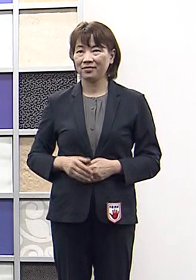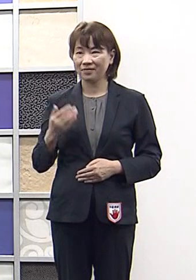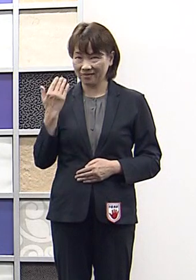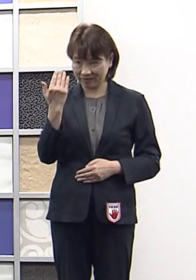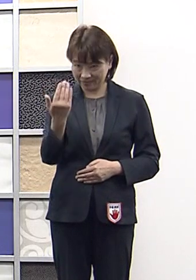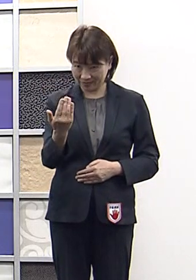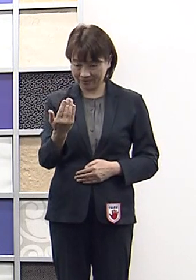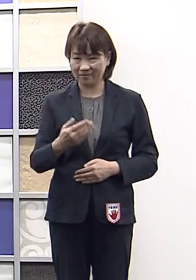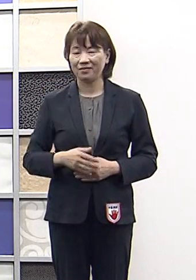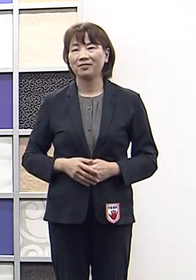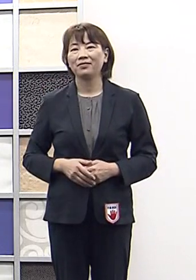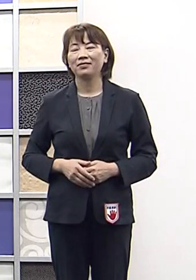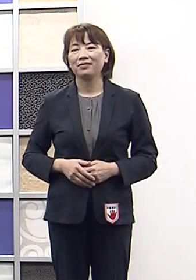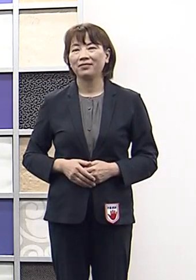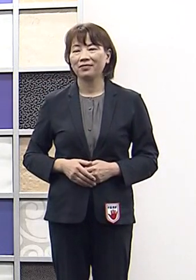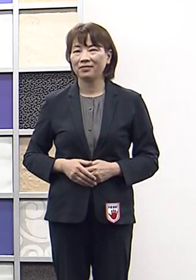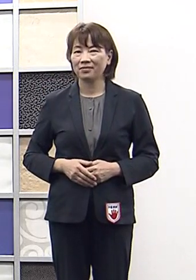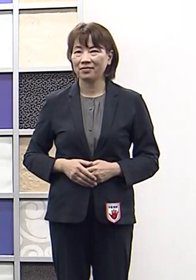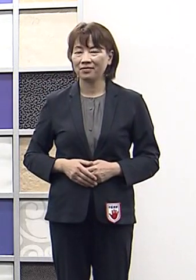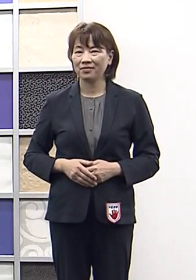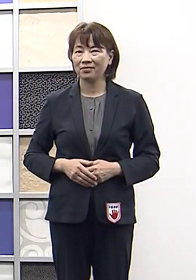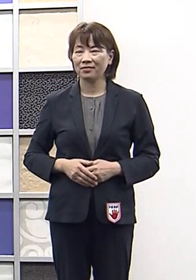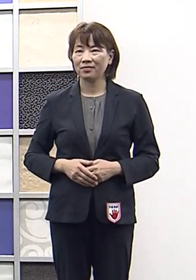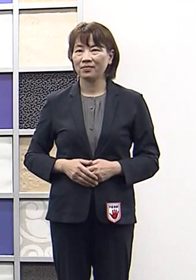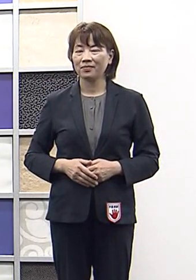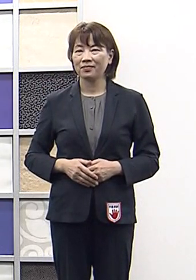読売新聞の川井と申します。はい、よろしくお願いします。 はい。